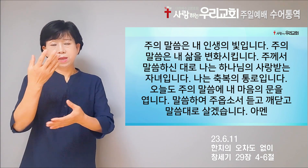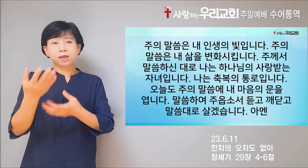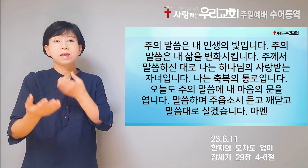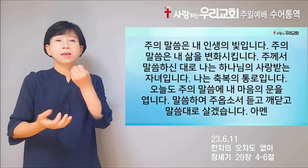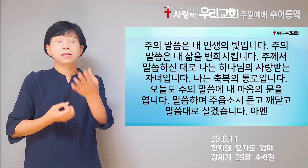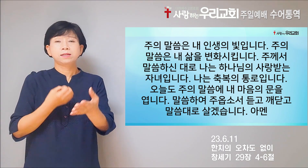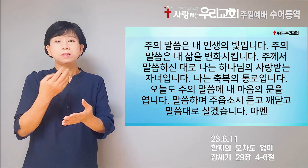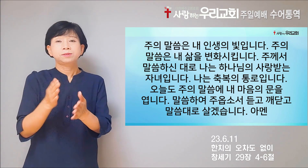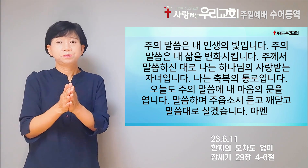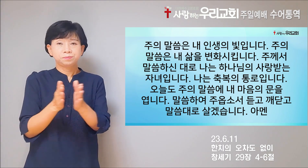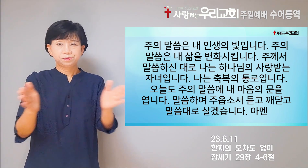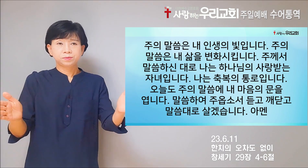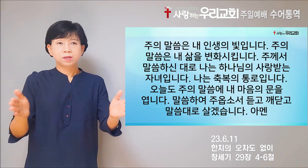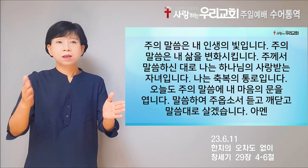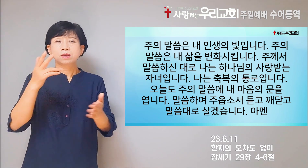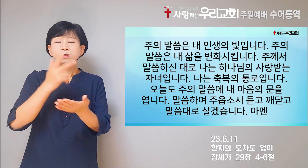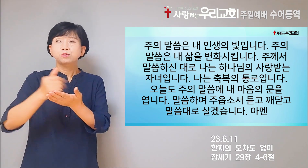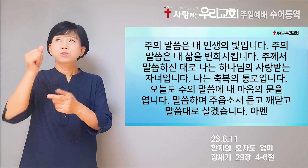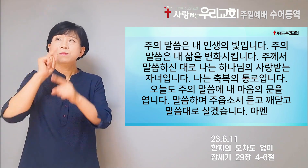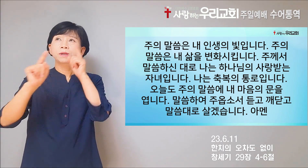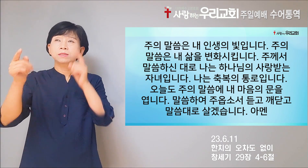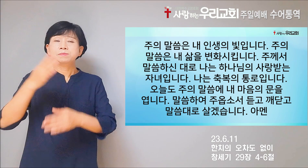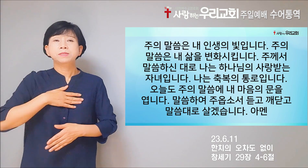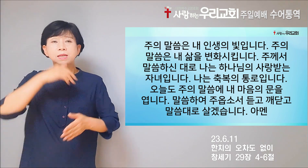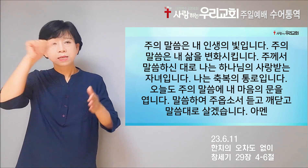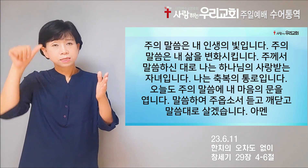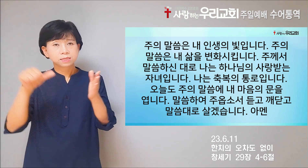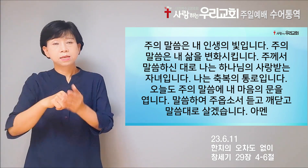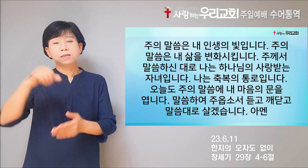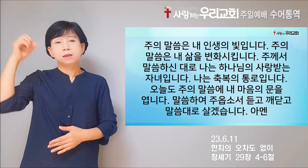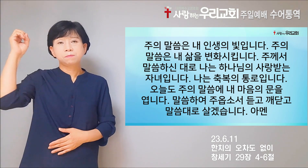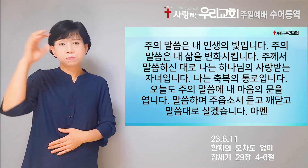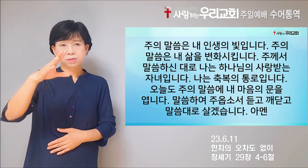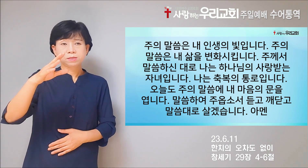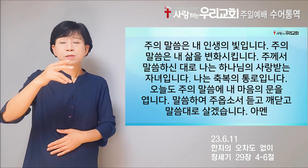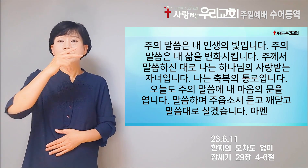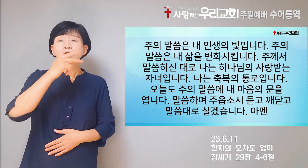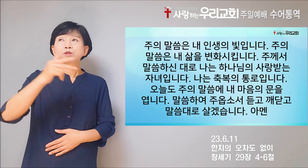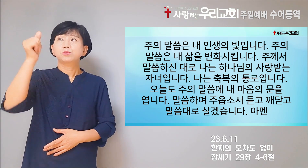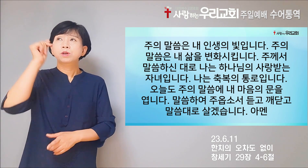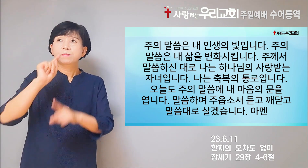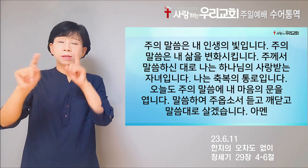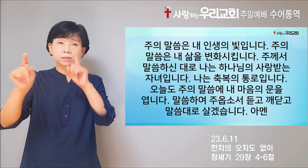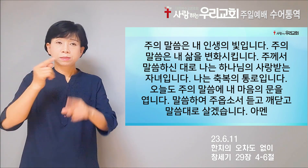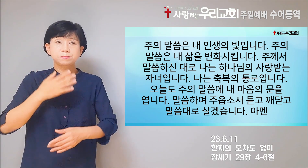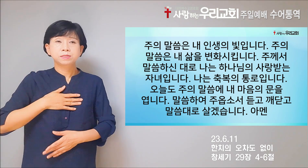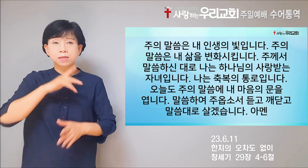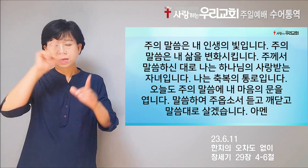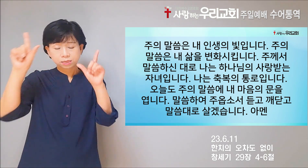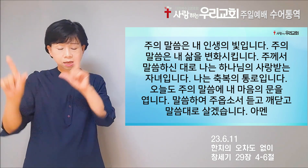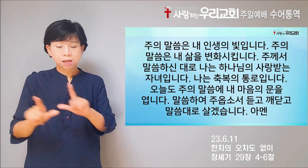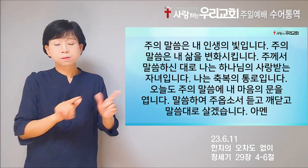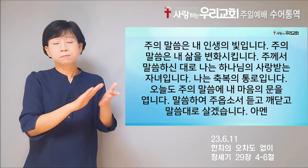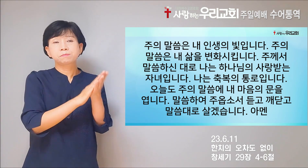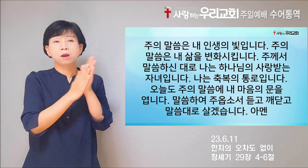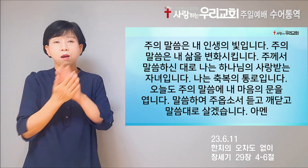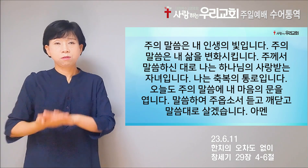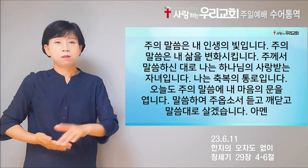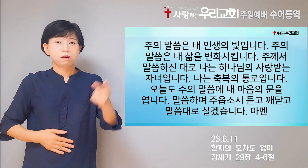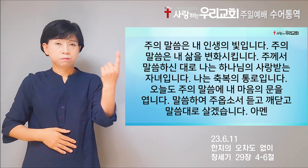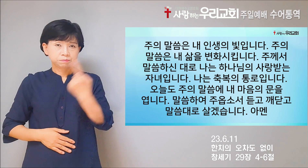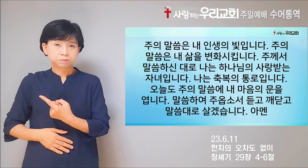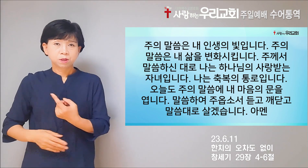보시고 한번 읽어보겠습니다. 주의 말씀은 내 인생의 빛입니다. 주의 말씀은 내 삶을